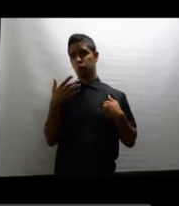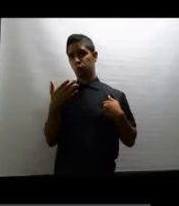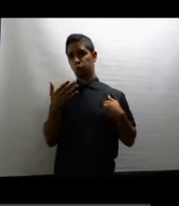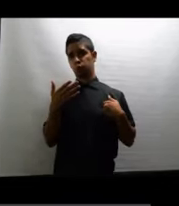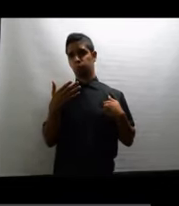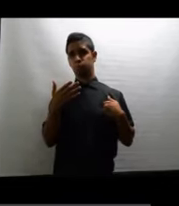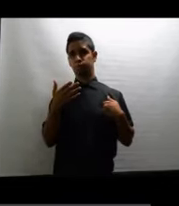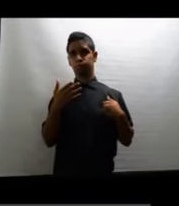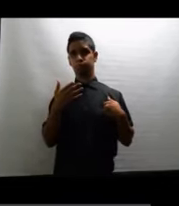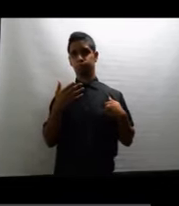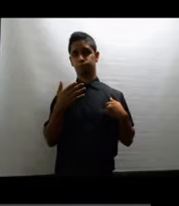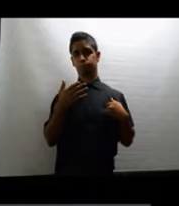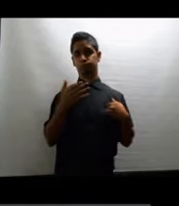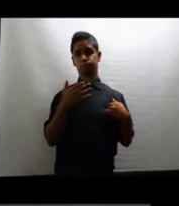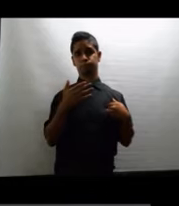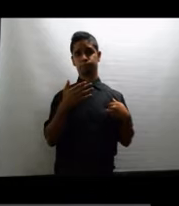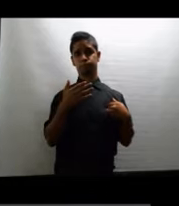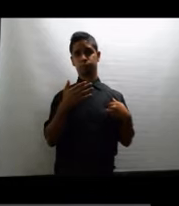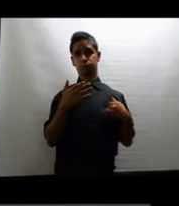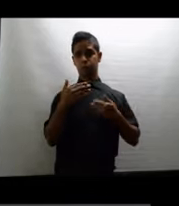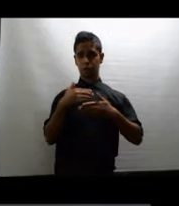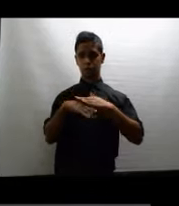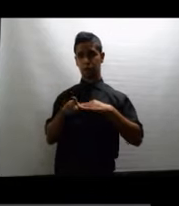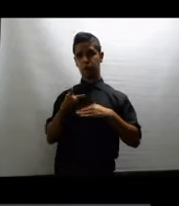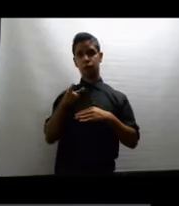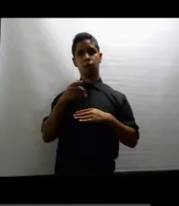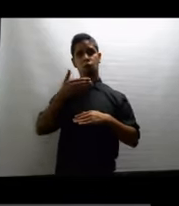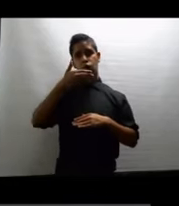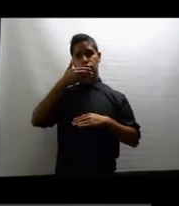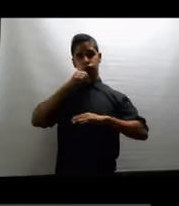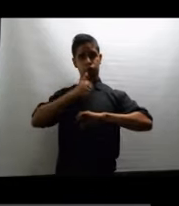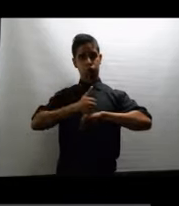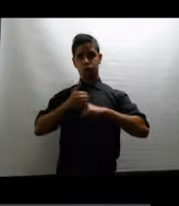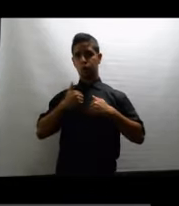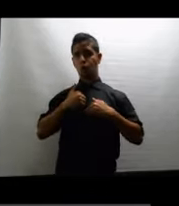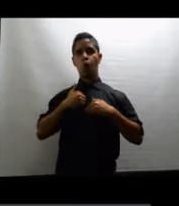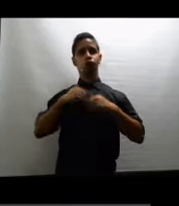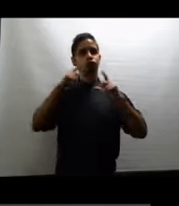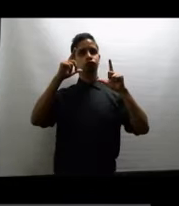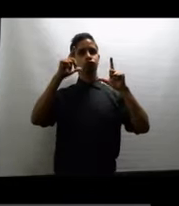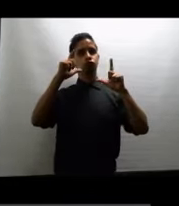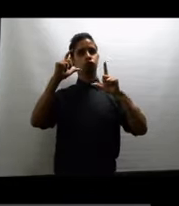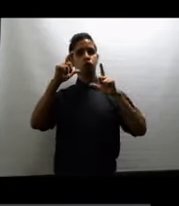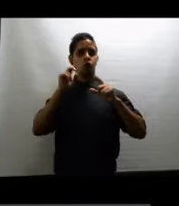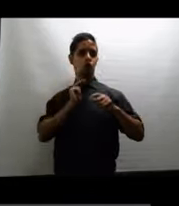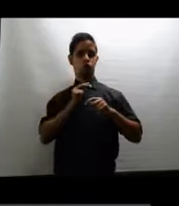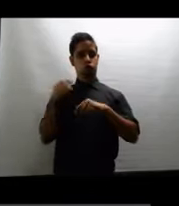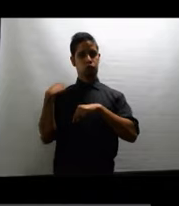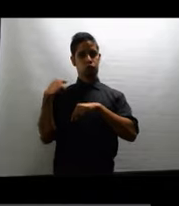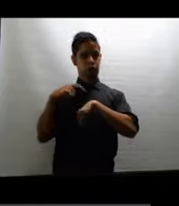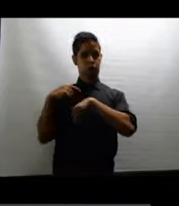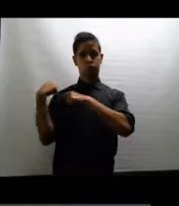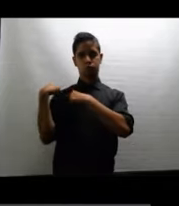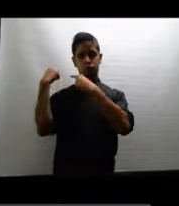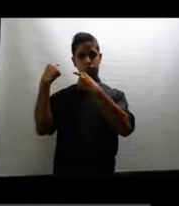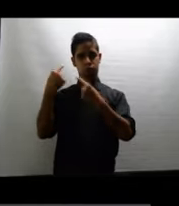en el vestíbulo de la fundación un recuento de nuestros 20 años. Poquitas fotos porque no caben muchas, pero vamos a